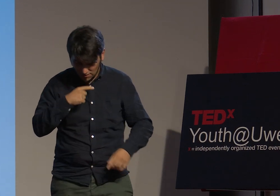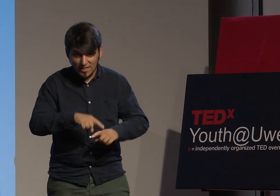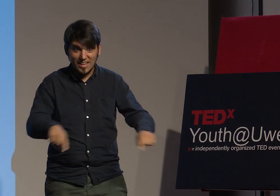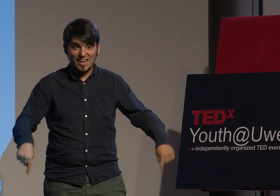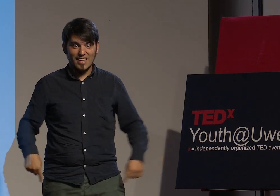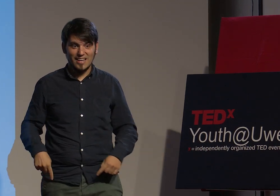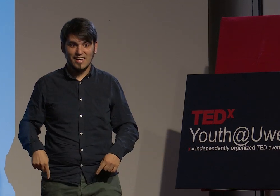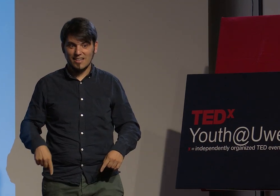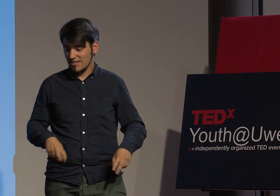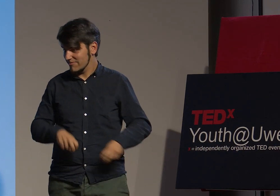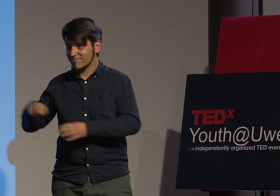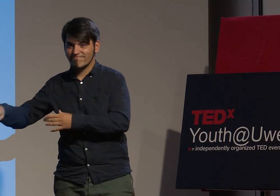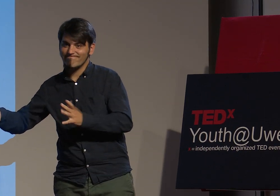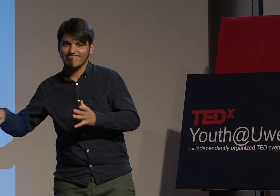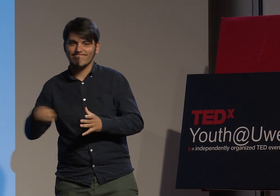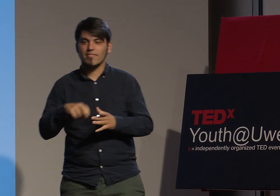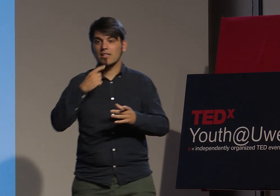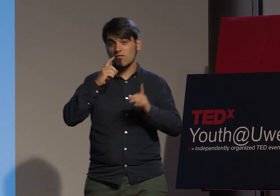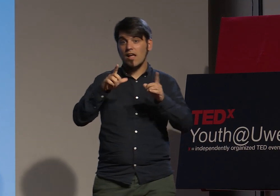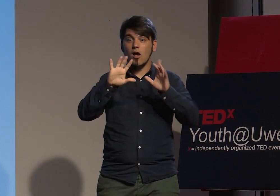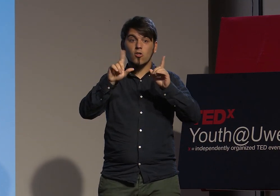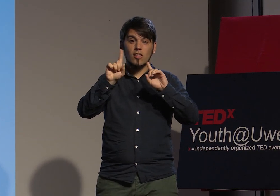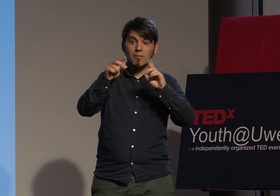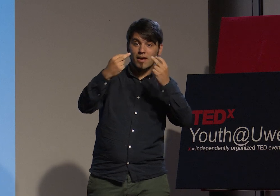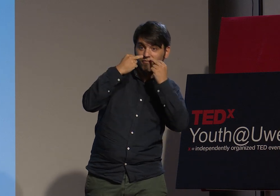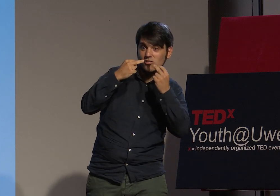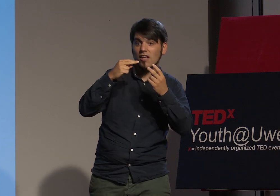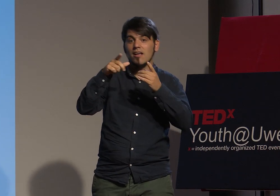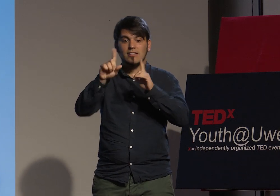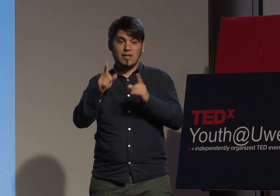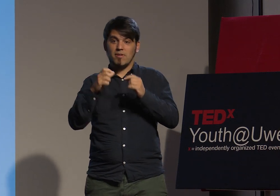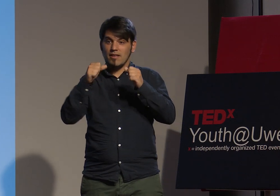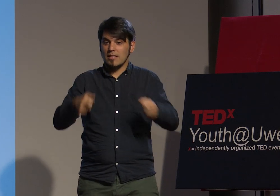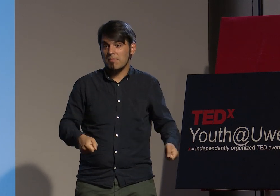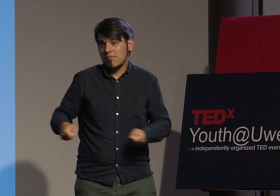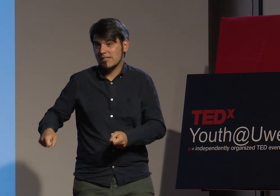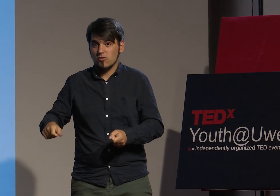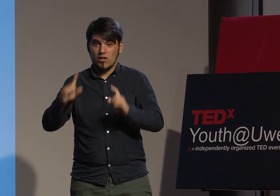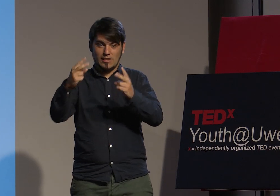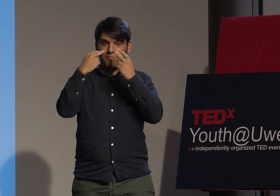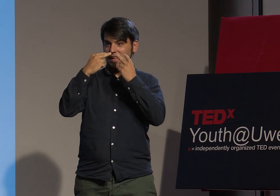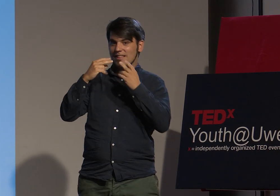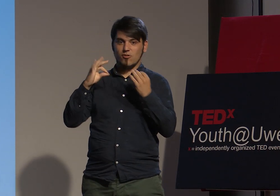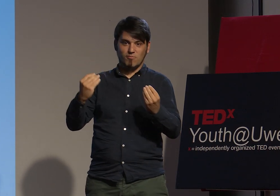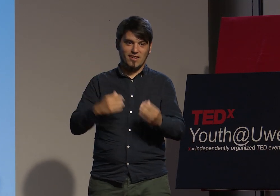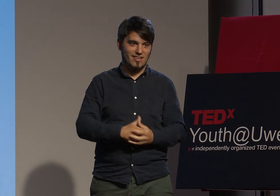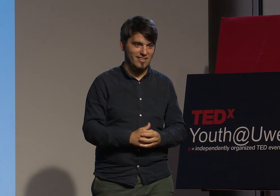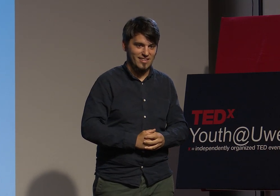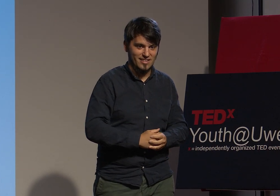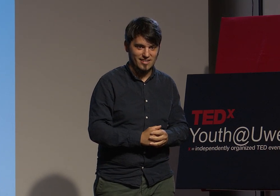За съжаление, аз няма как да изляза от червеното килимче и затова, ако вие не ме виждате ясно, така че по-добре вие се